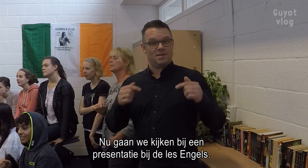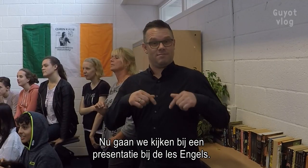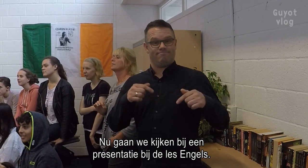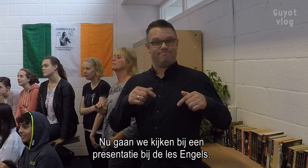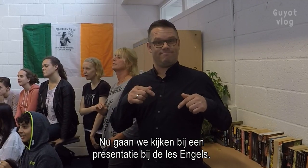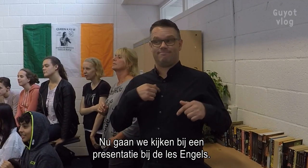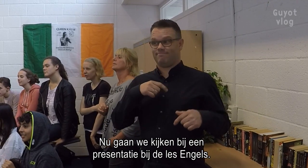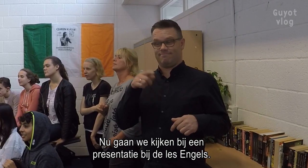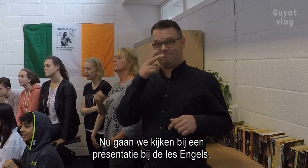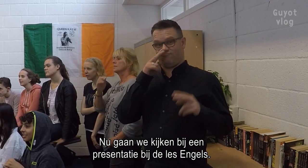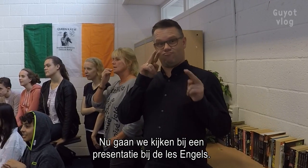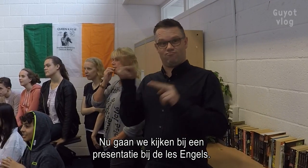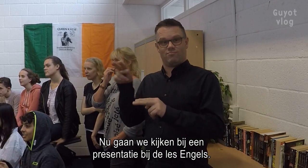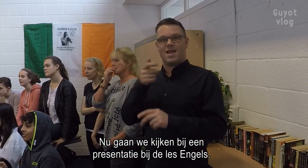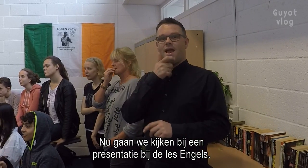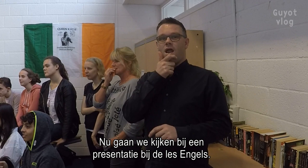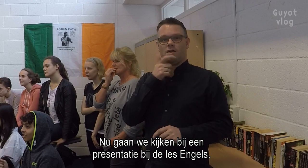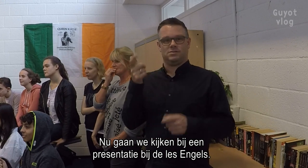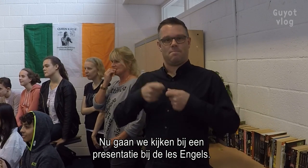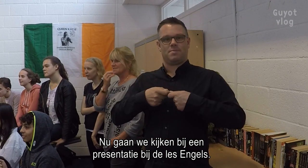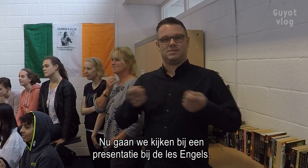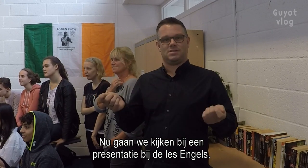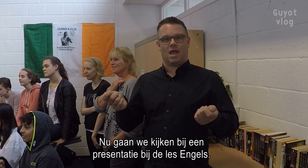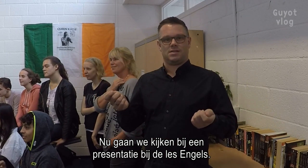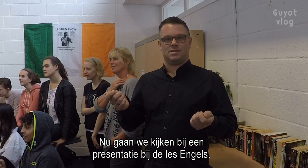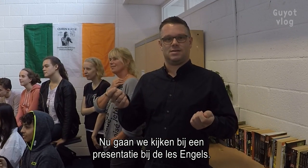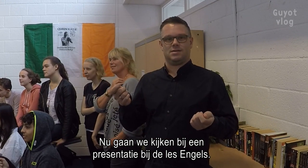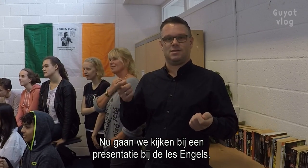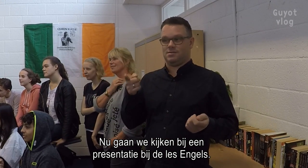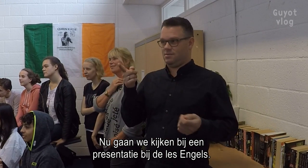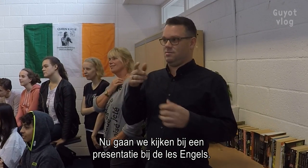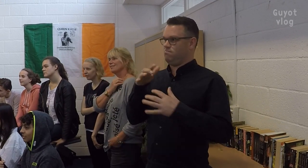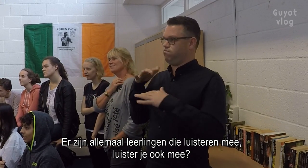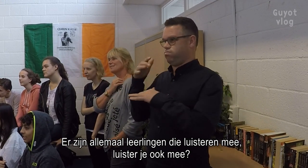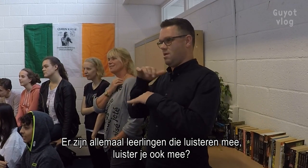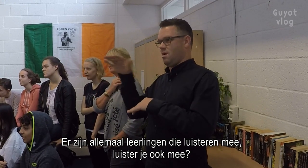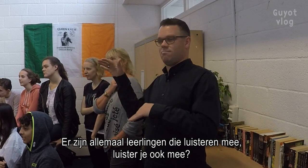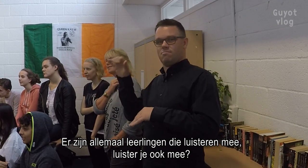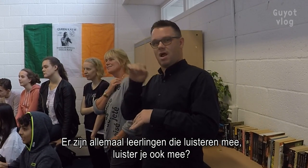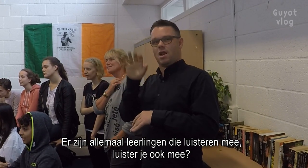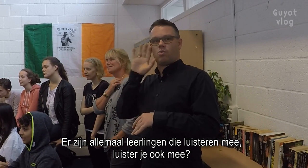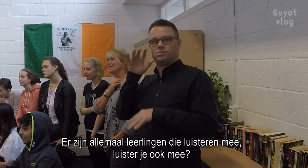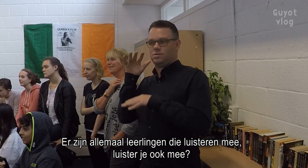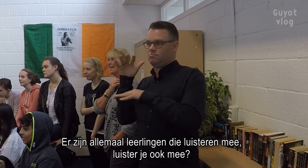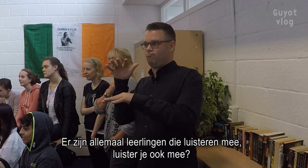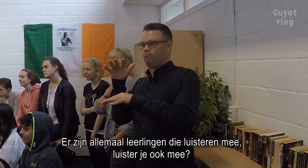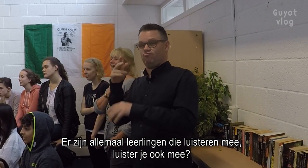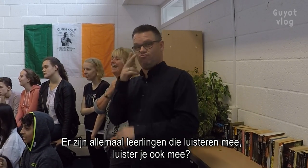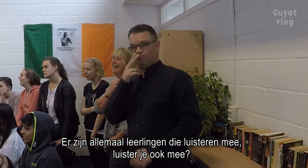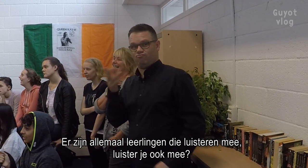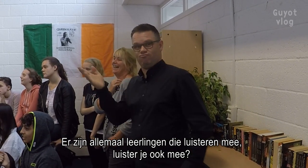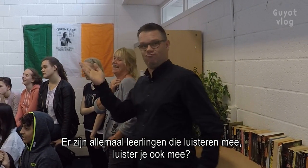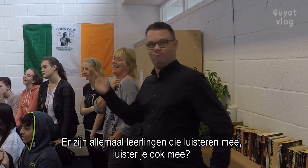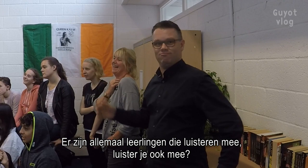Nu gaan we kijken bij een presentatie bij de lessen Engels. Er zijn allemaal leerlingen die luisteren mee. Luister je ook